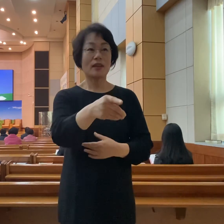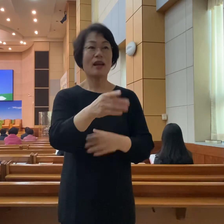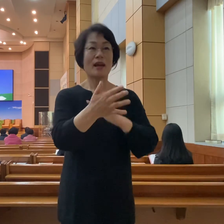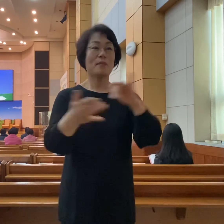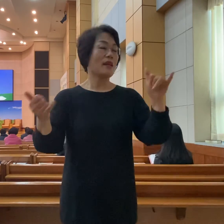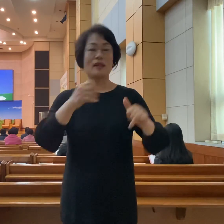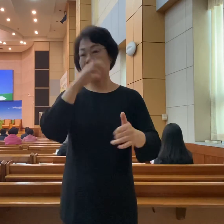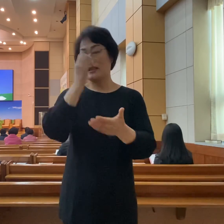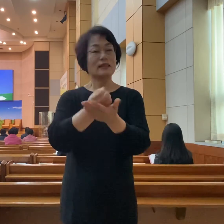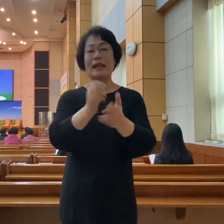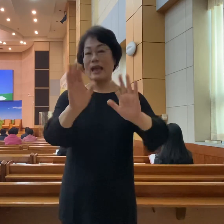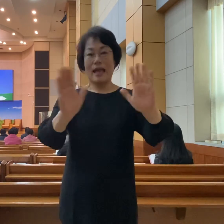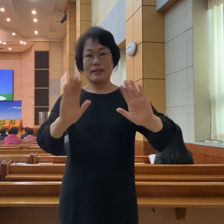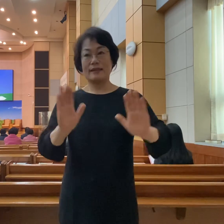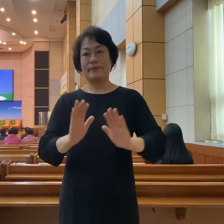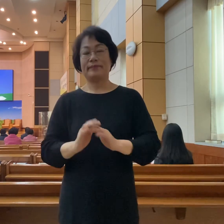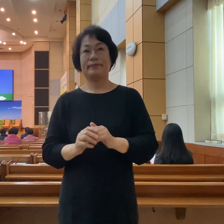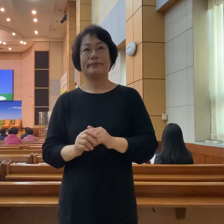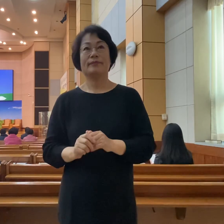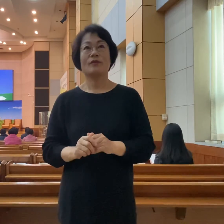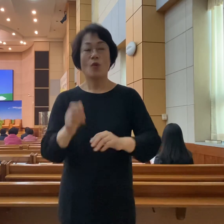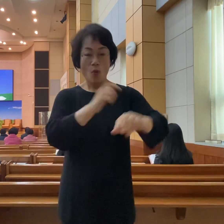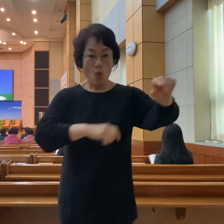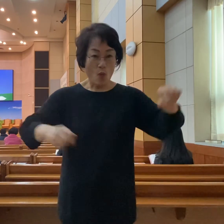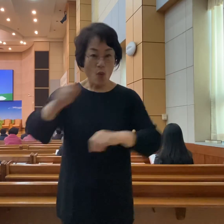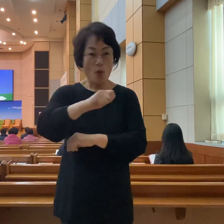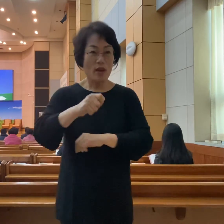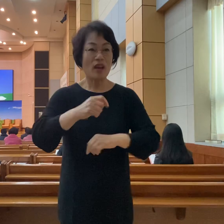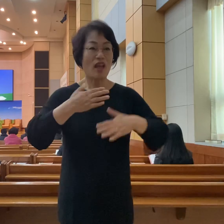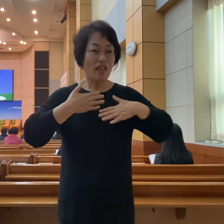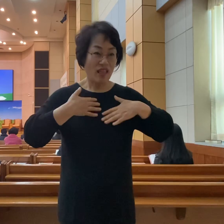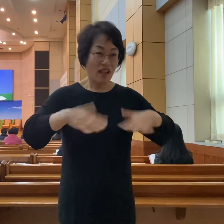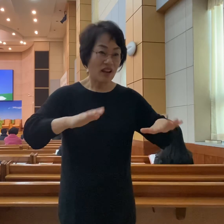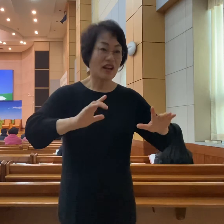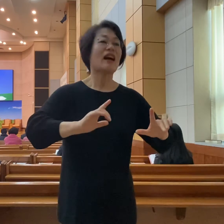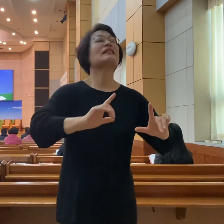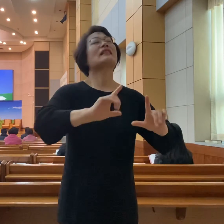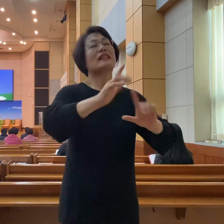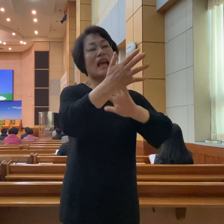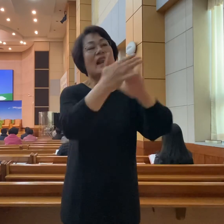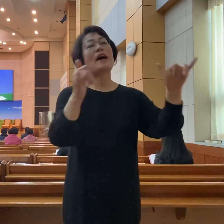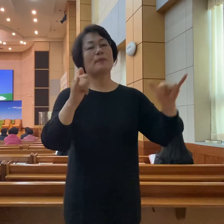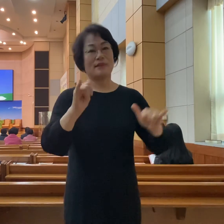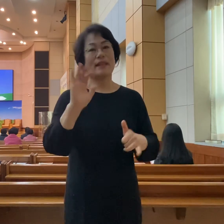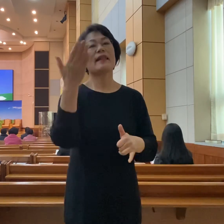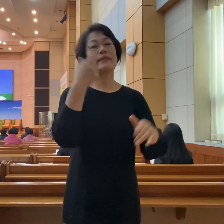사람이 되겠습니까? 오히려 더 미약한 그런 존재가 아니라